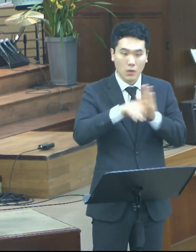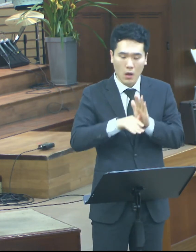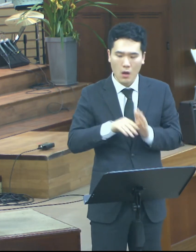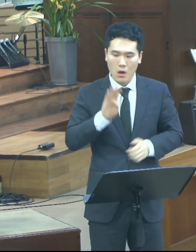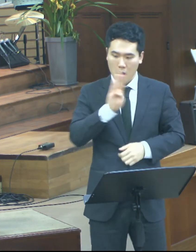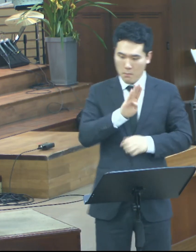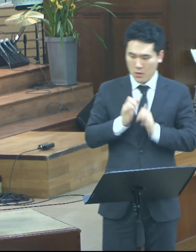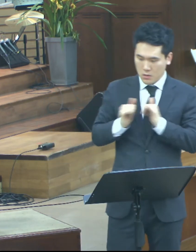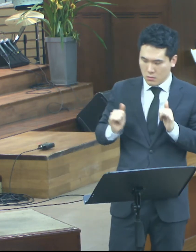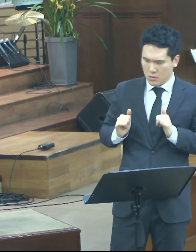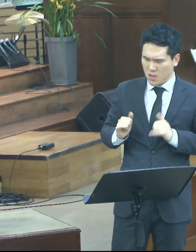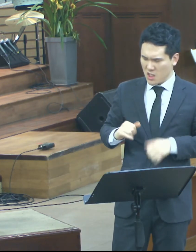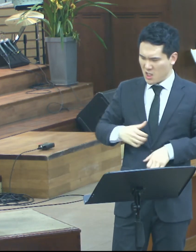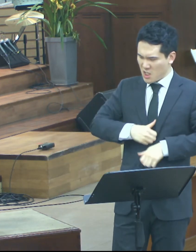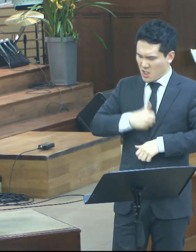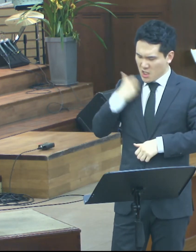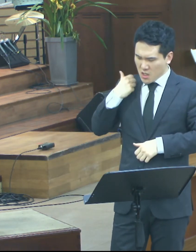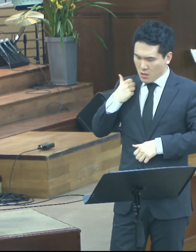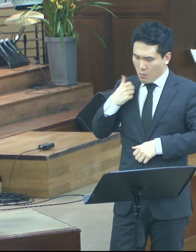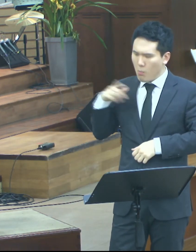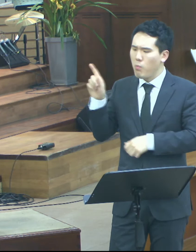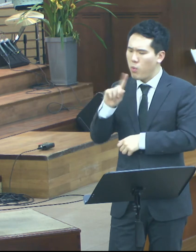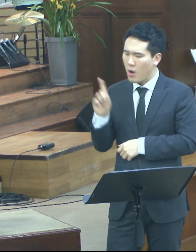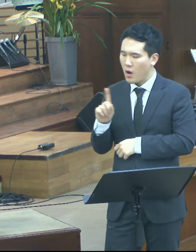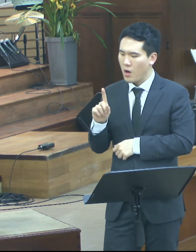된 거냐? 날 때부터